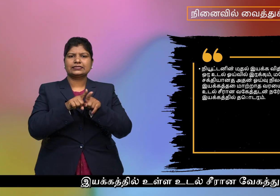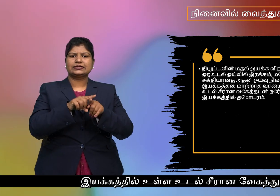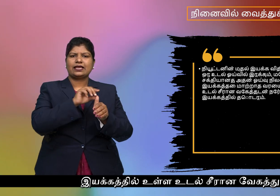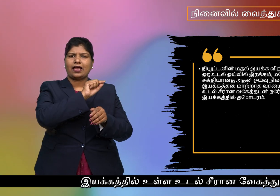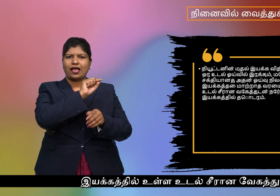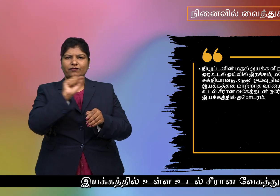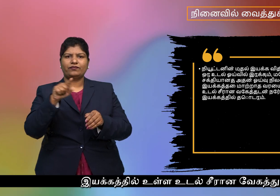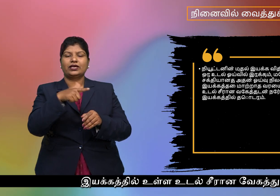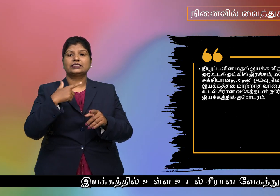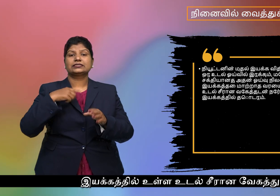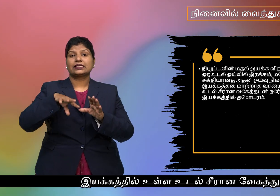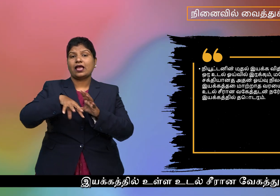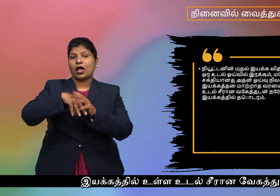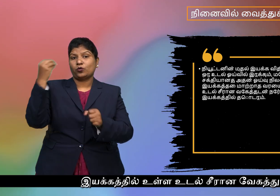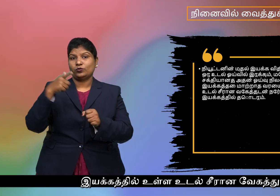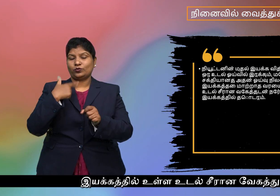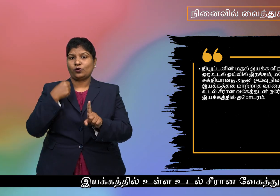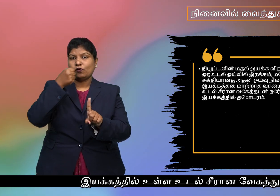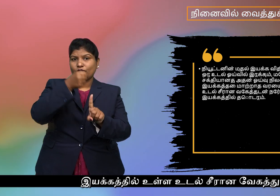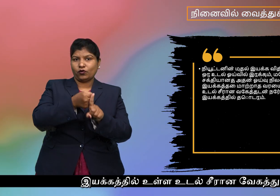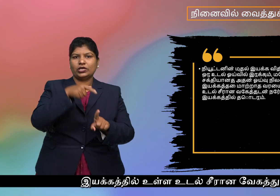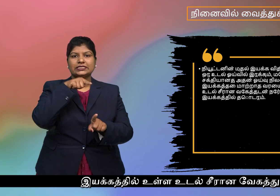உள்ள உடல் சீரான வேகத்துடன்